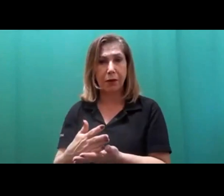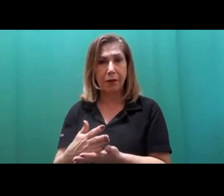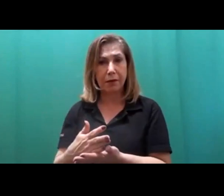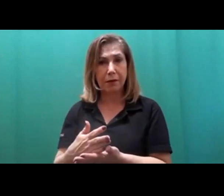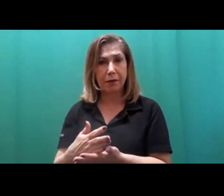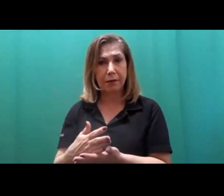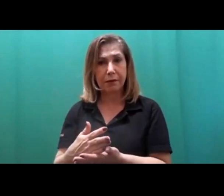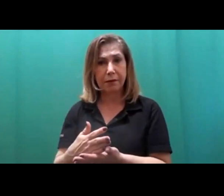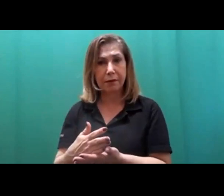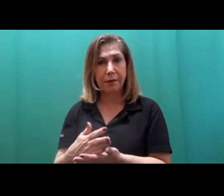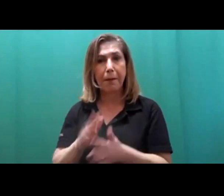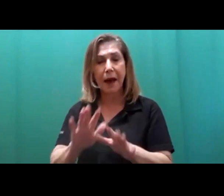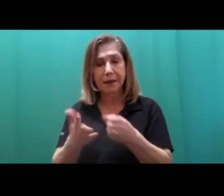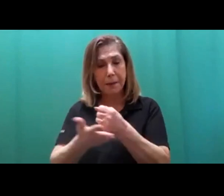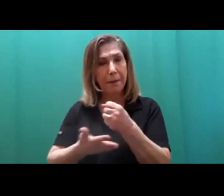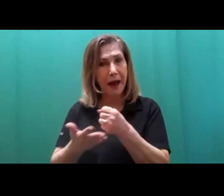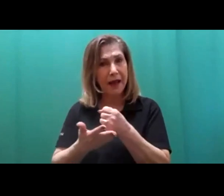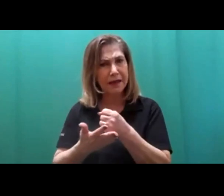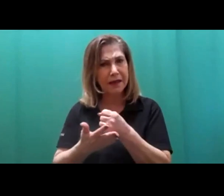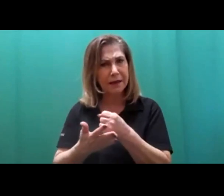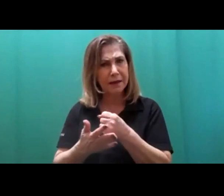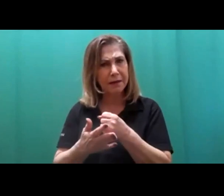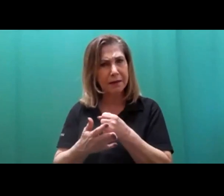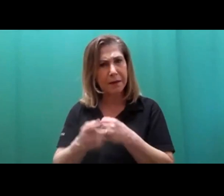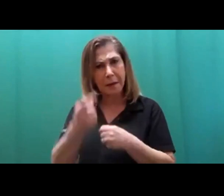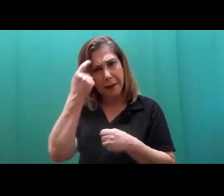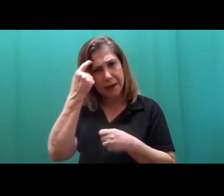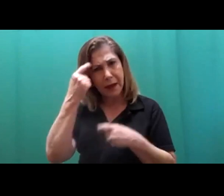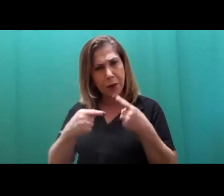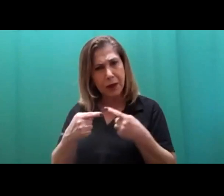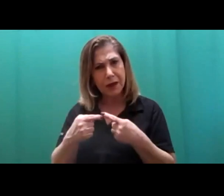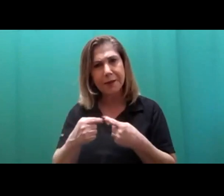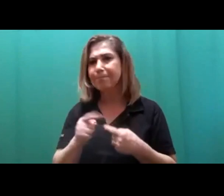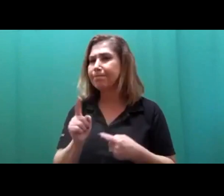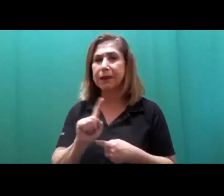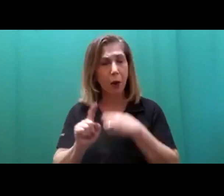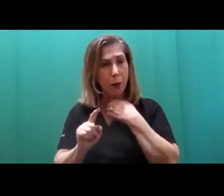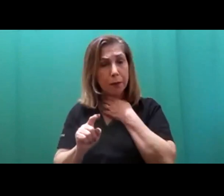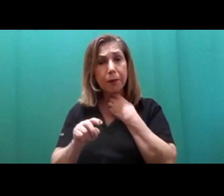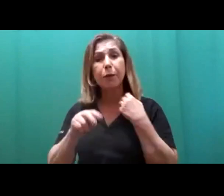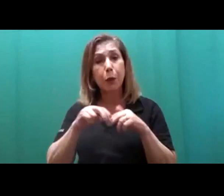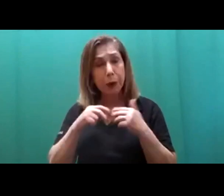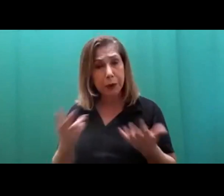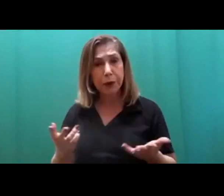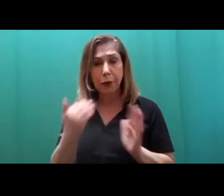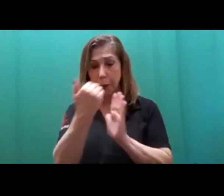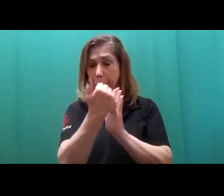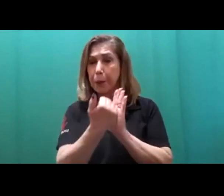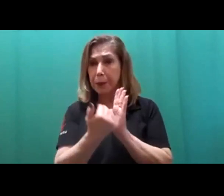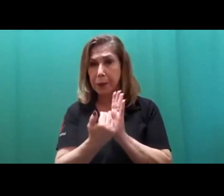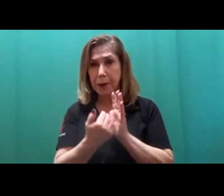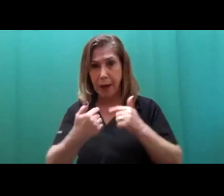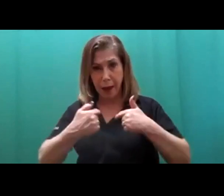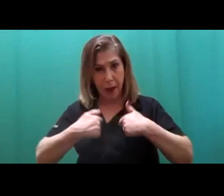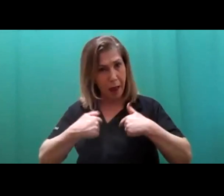estão sendo base para pensar essas políticas que chegam para nós a partir de processos. Eu não sou